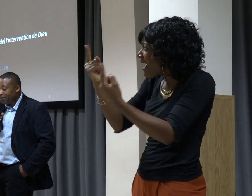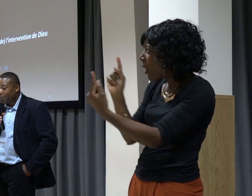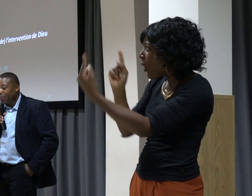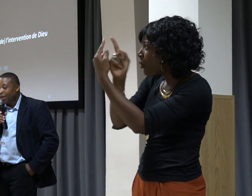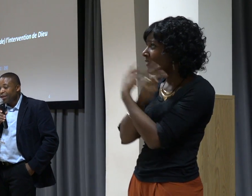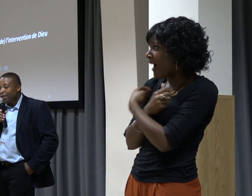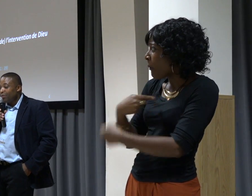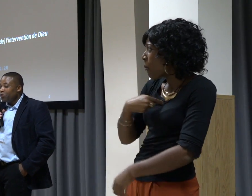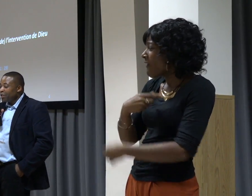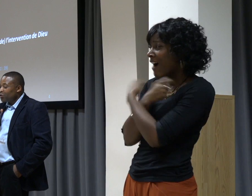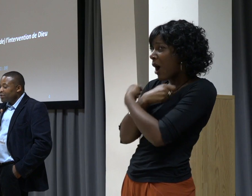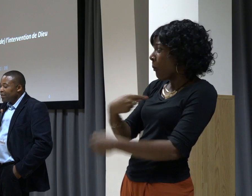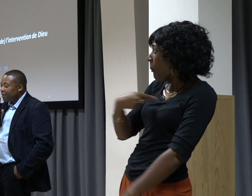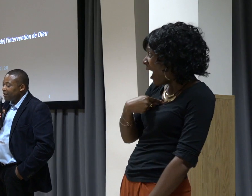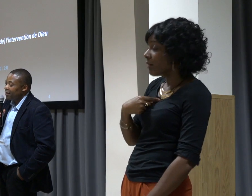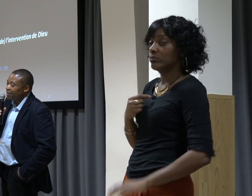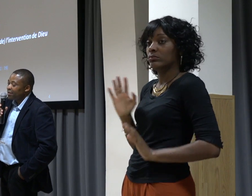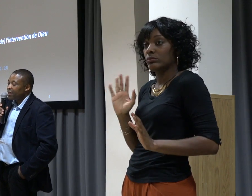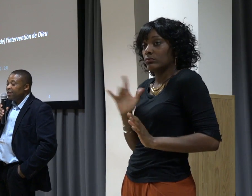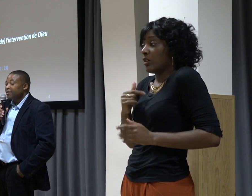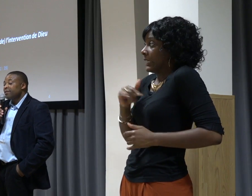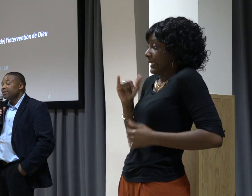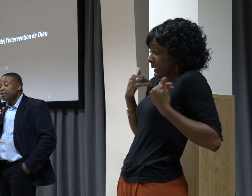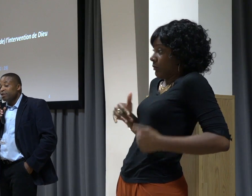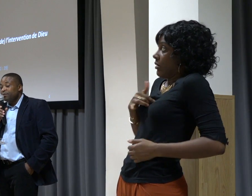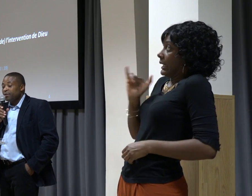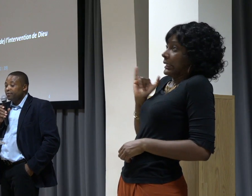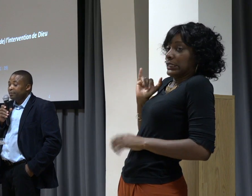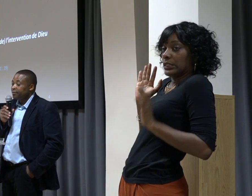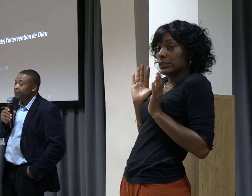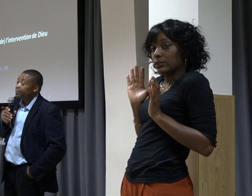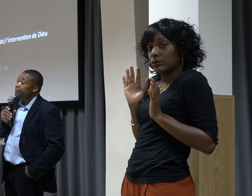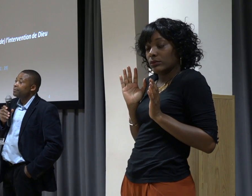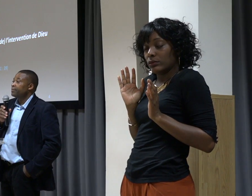Pharaon et pour faire sortir les Israélites d'Égypte?